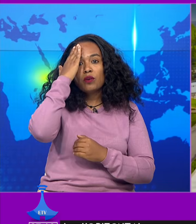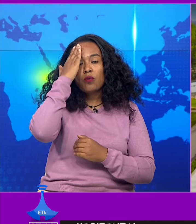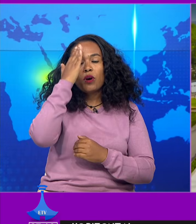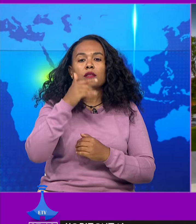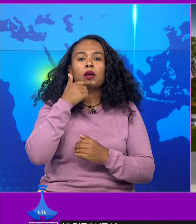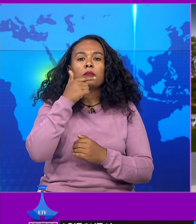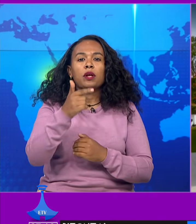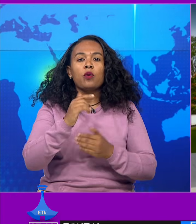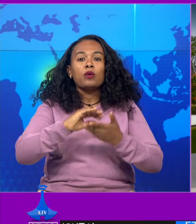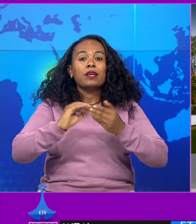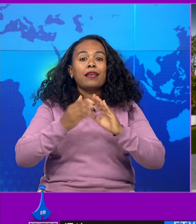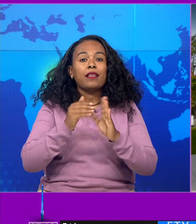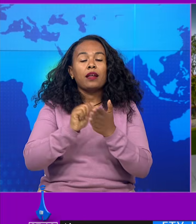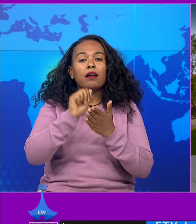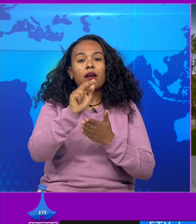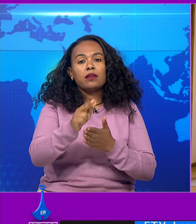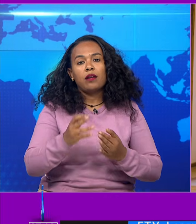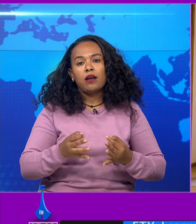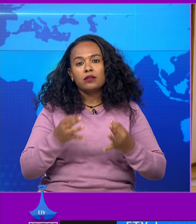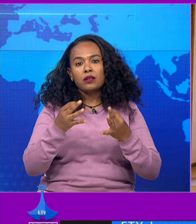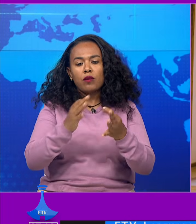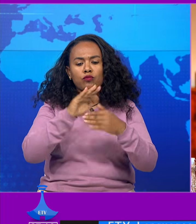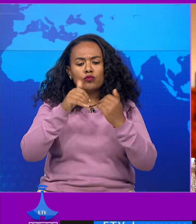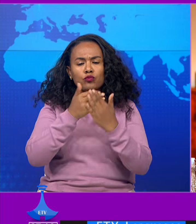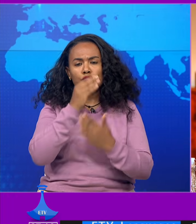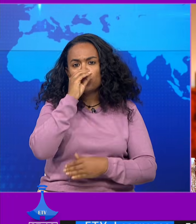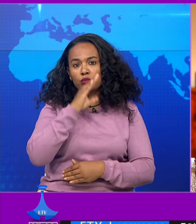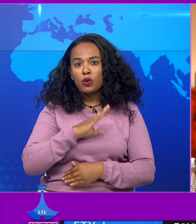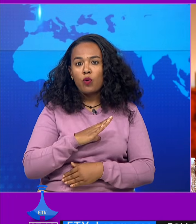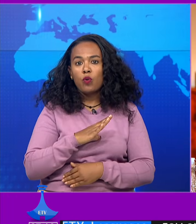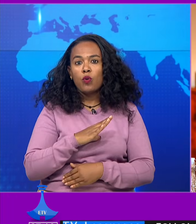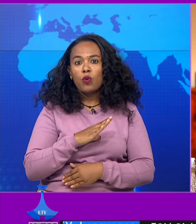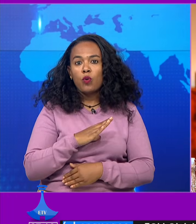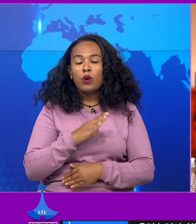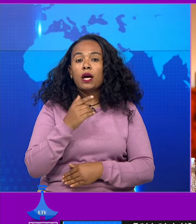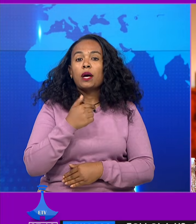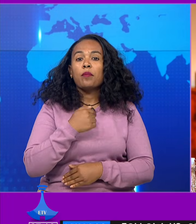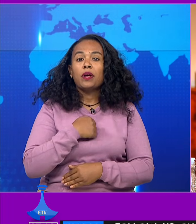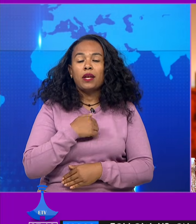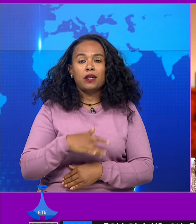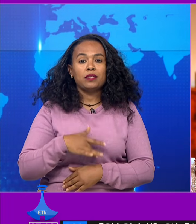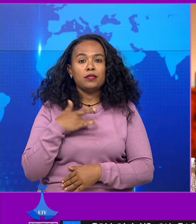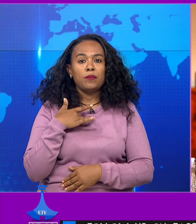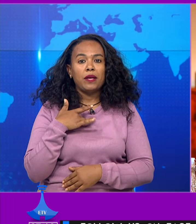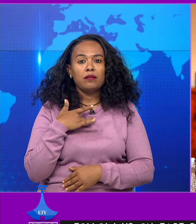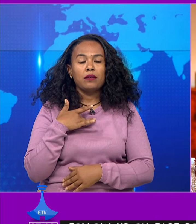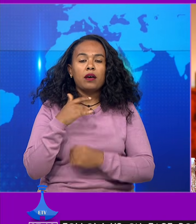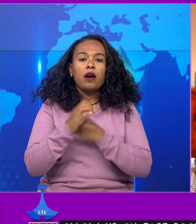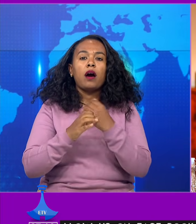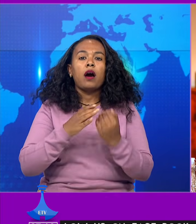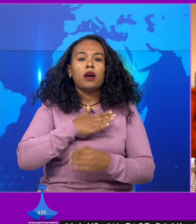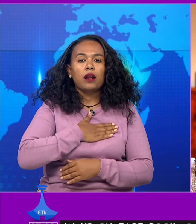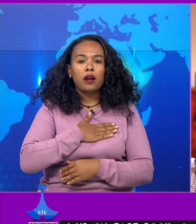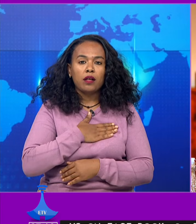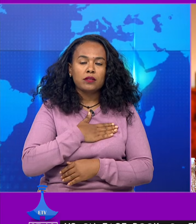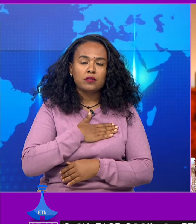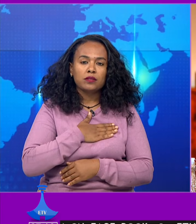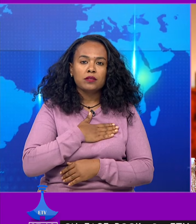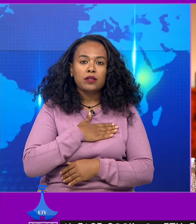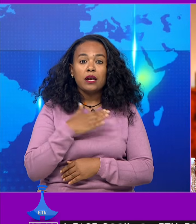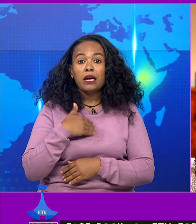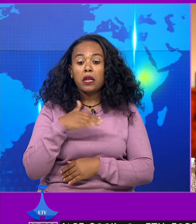የሚለውን የታሪክ አደራ የሚያስተላልፉት። ሁሉም ሰው በኔነት ስሜት ሀገሬ ናት፣